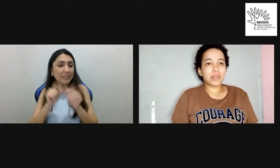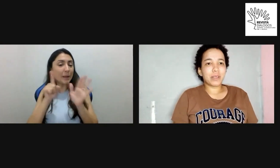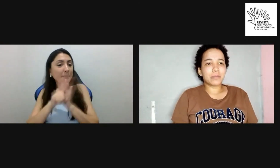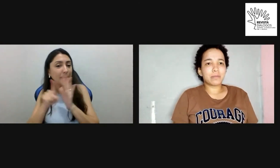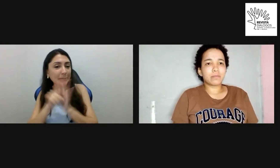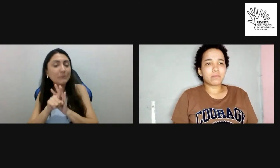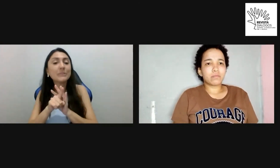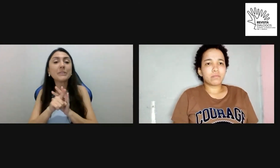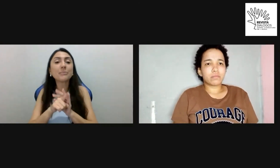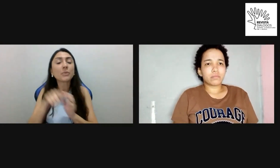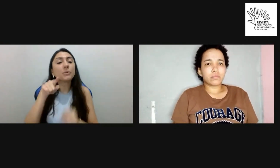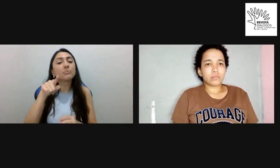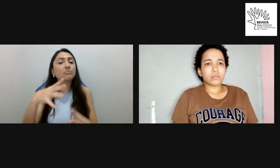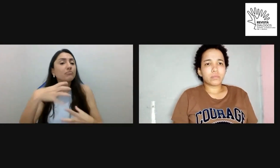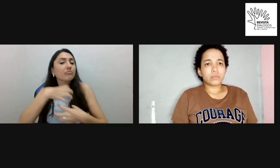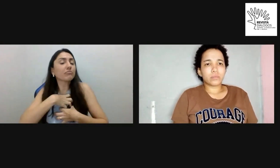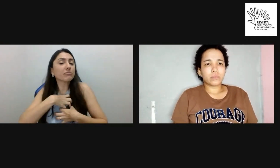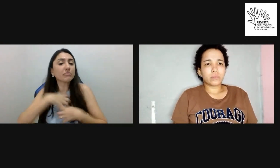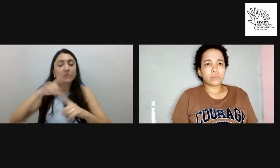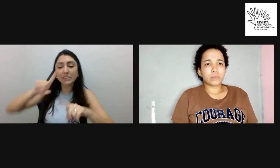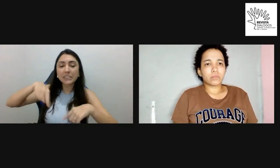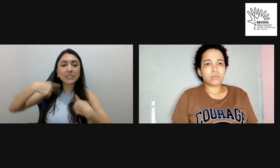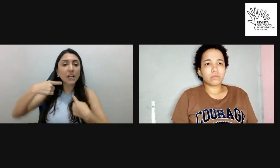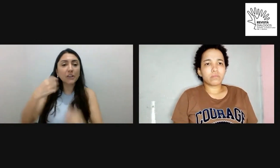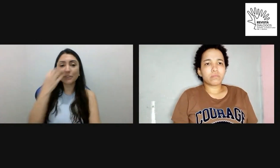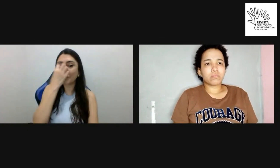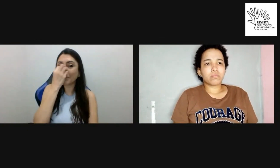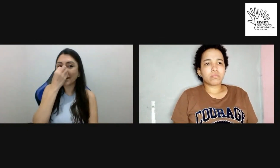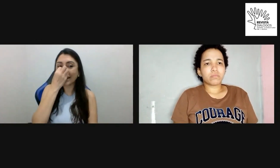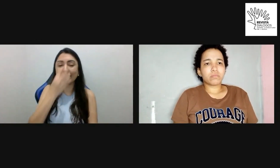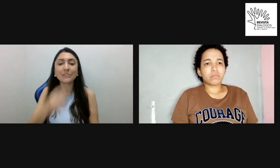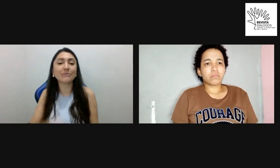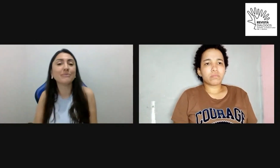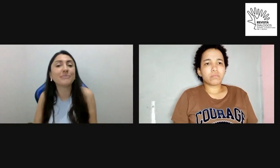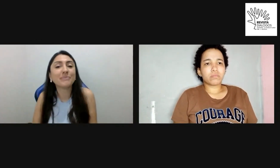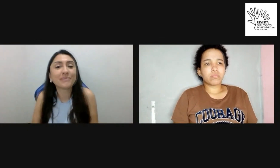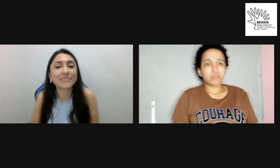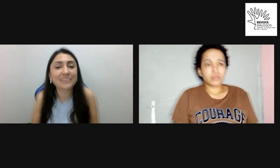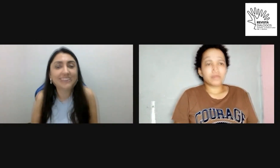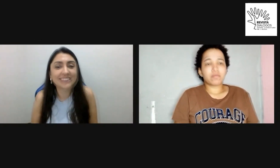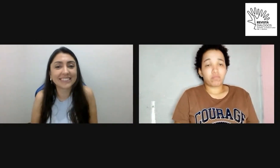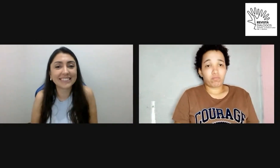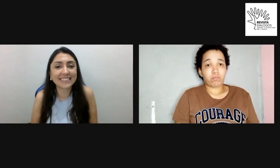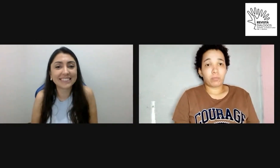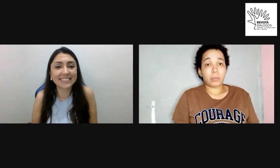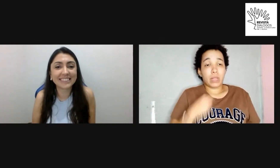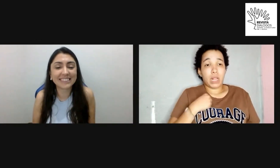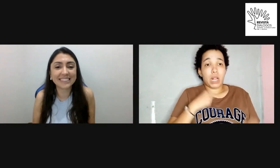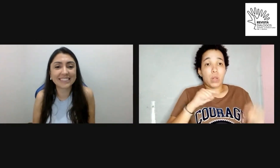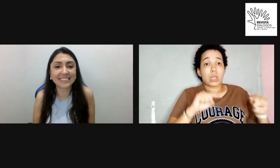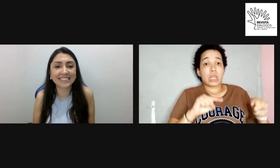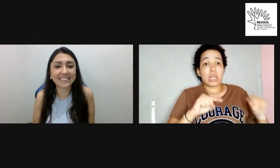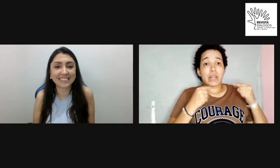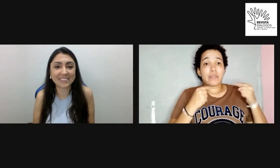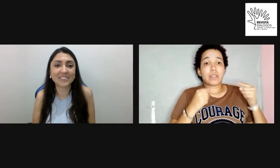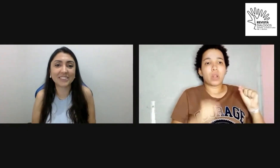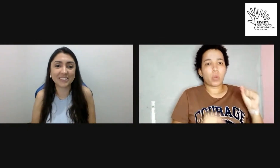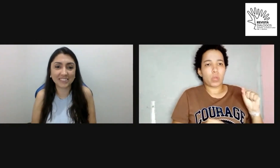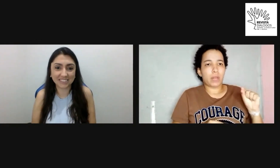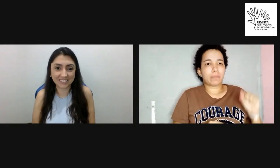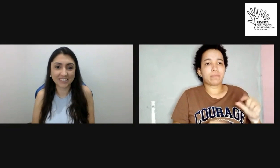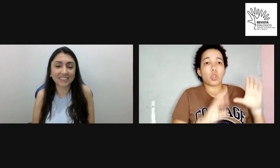Gostaria de fazer algumas perguntas. Como você se sente em relação aos desafios que você enfrenta durante a sua atuação? Meu